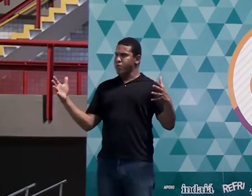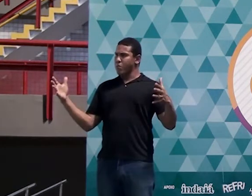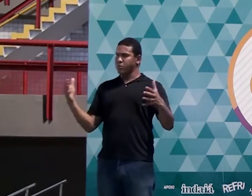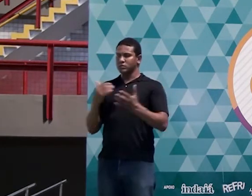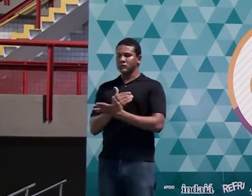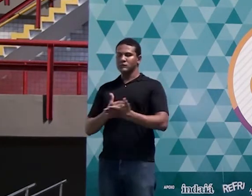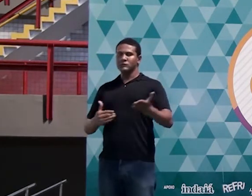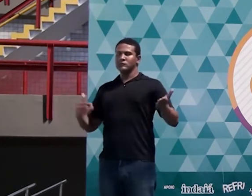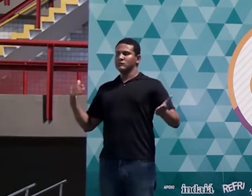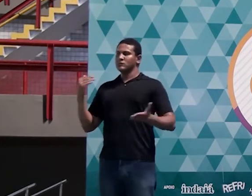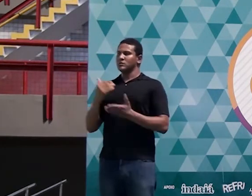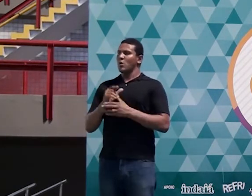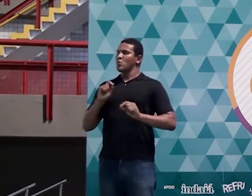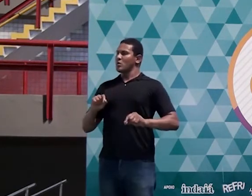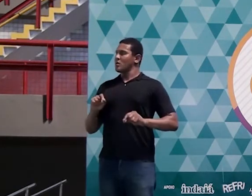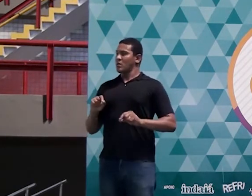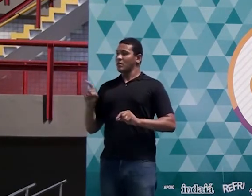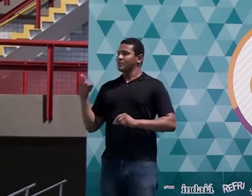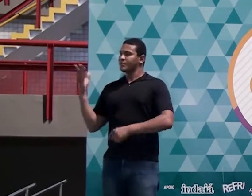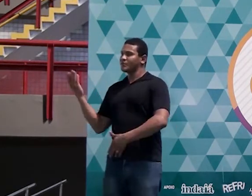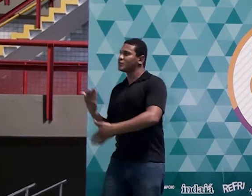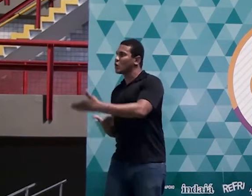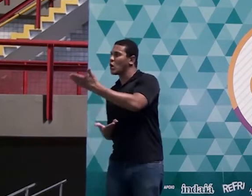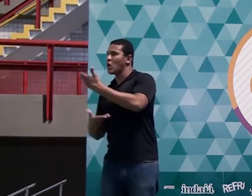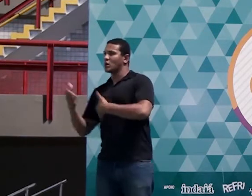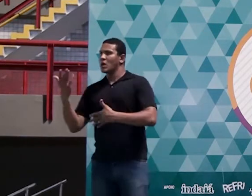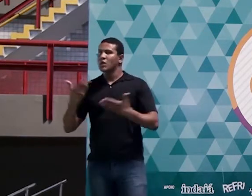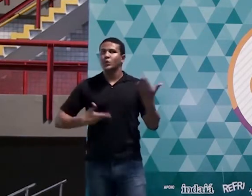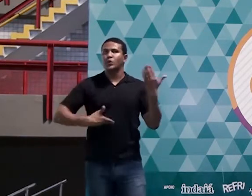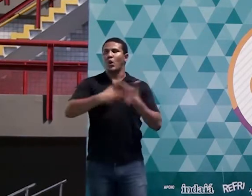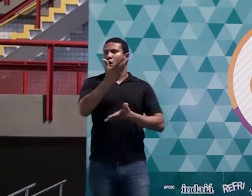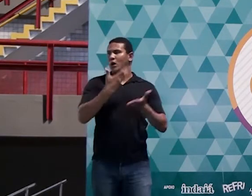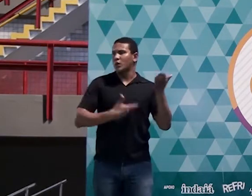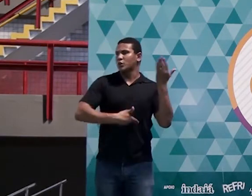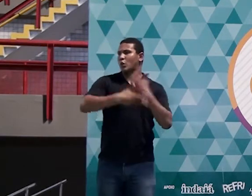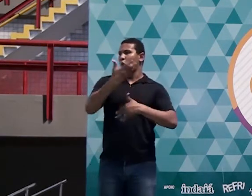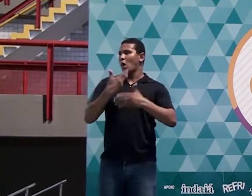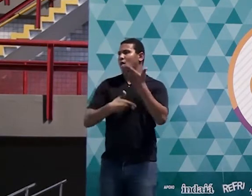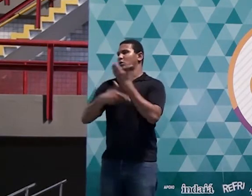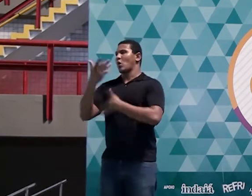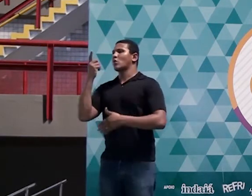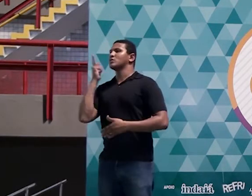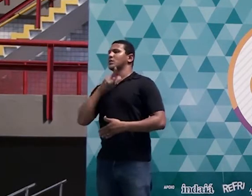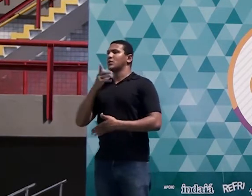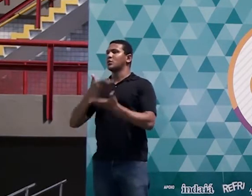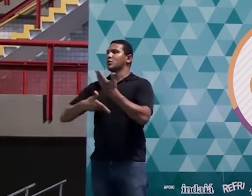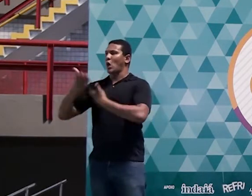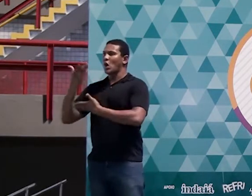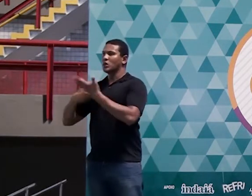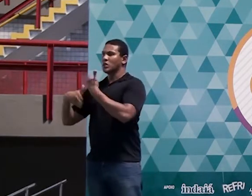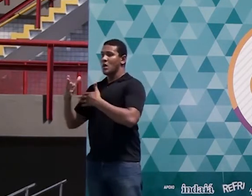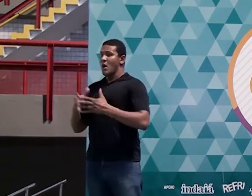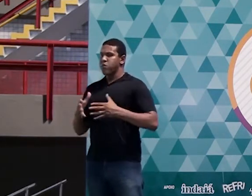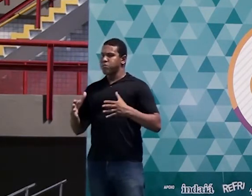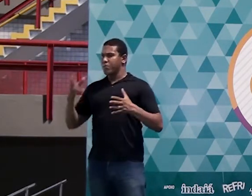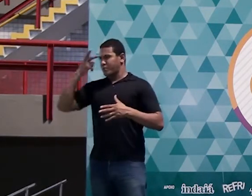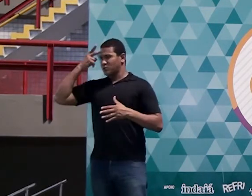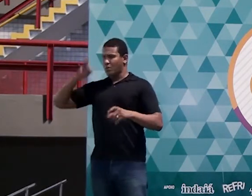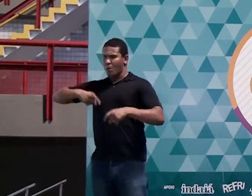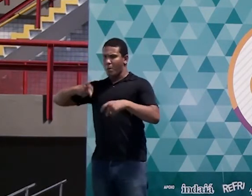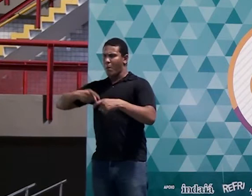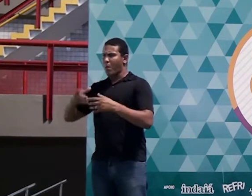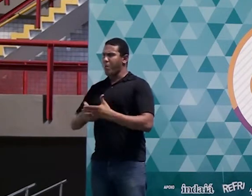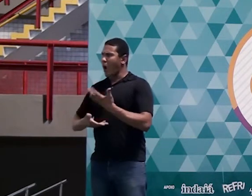Troca. A Europa voltou a fazer comércio. A população está crescendo e ela está produzindo mais. Aí virou